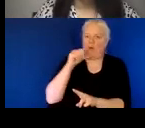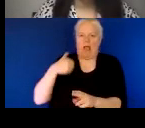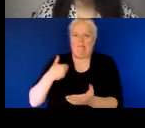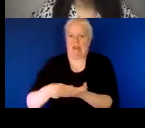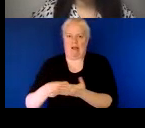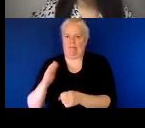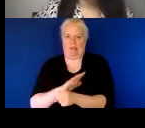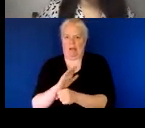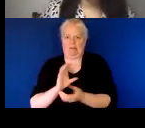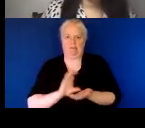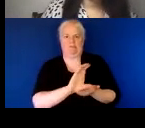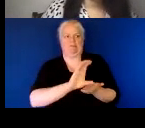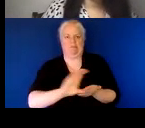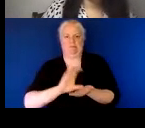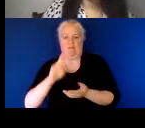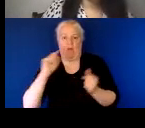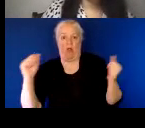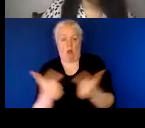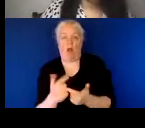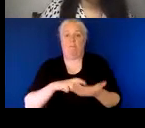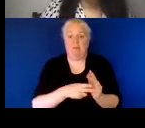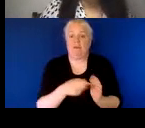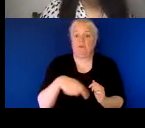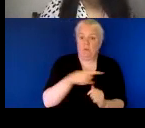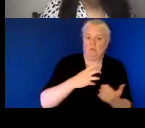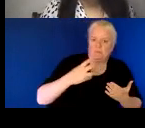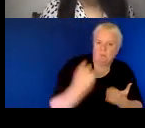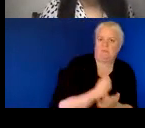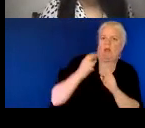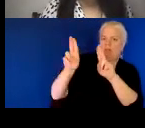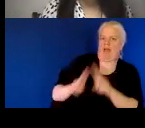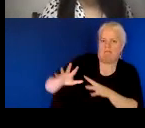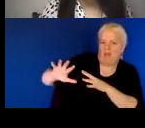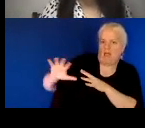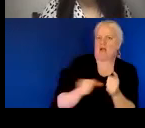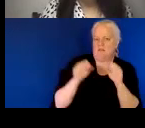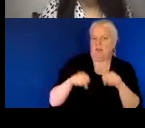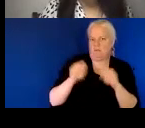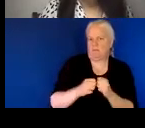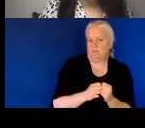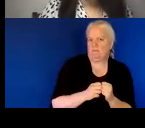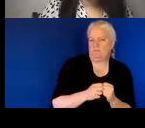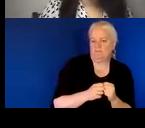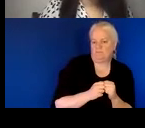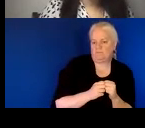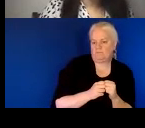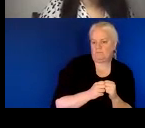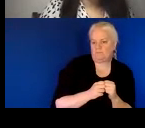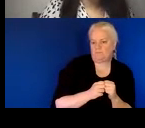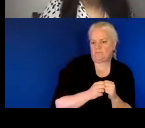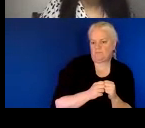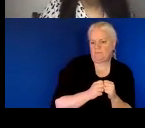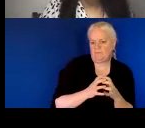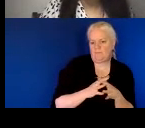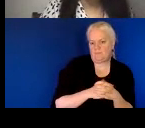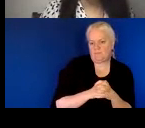我们是知道这计划是有这个资金是有限的，我们也呼吁大家是去